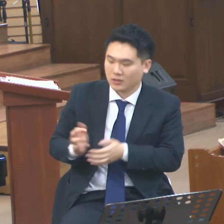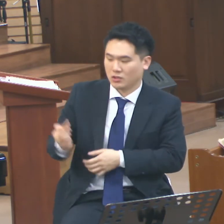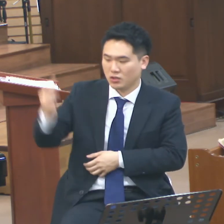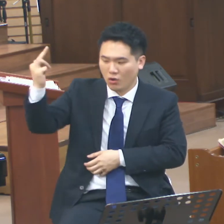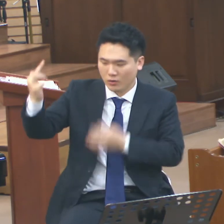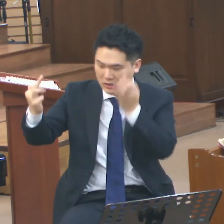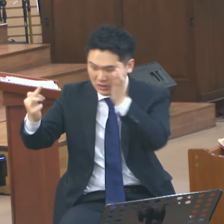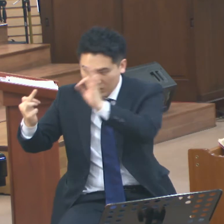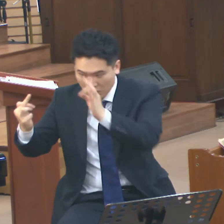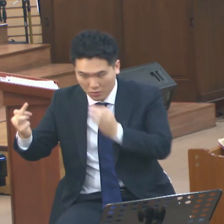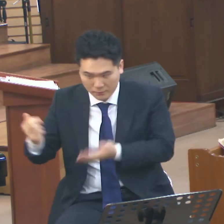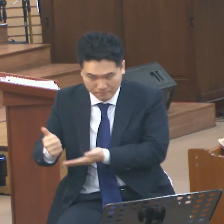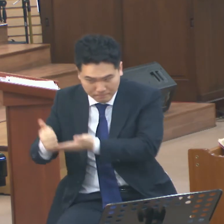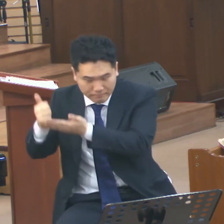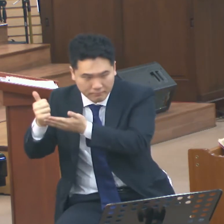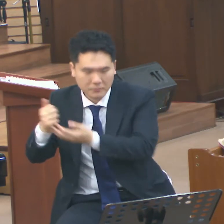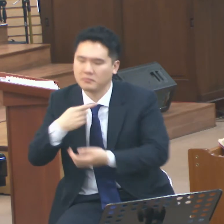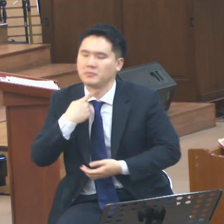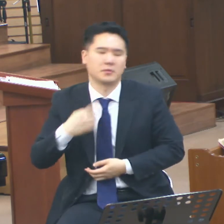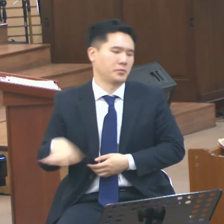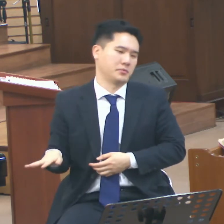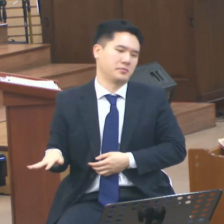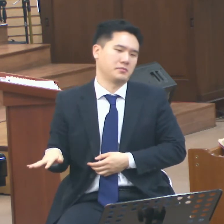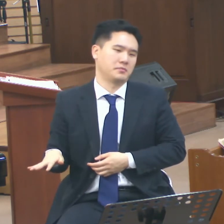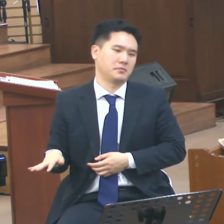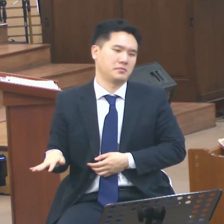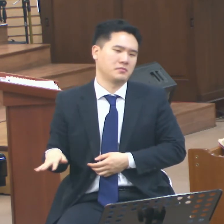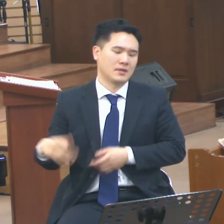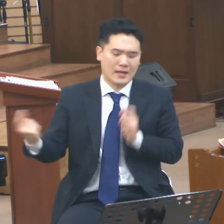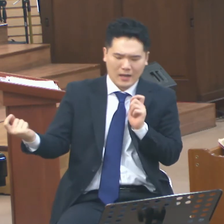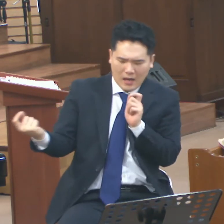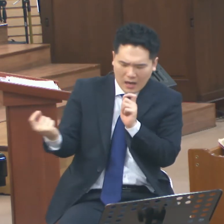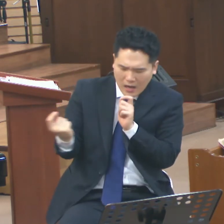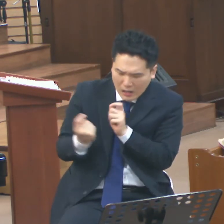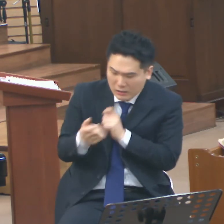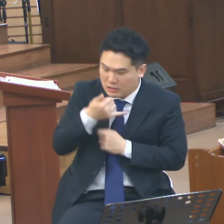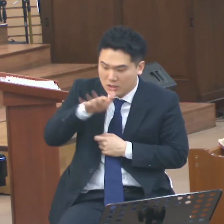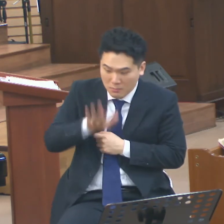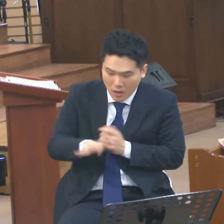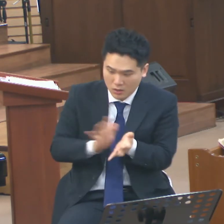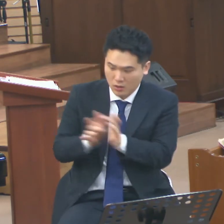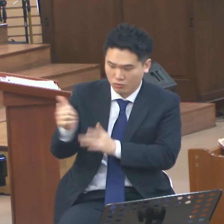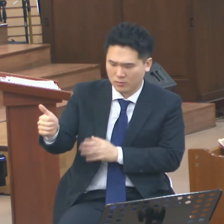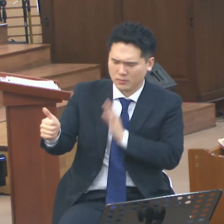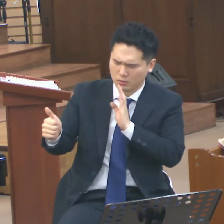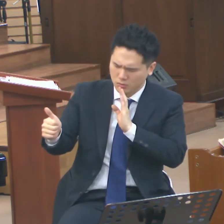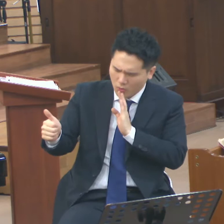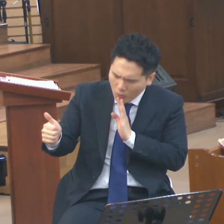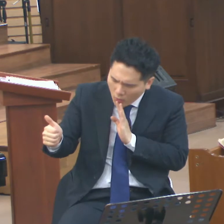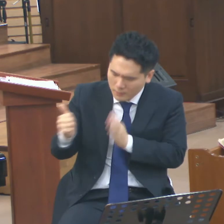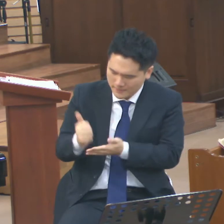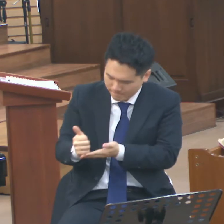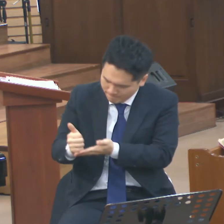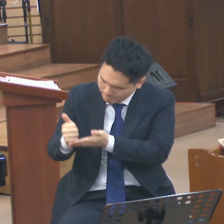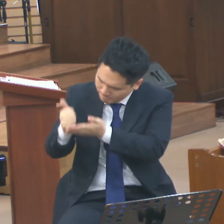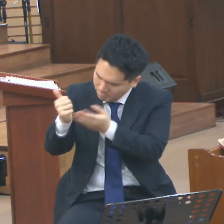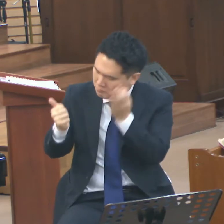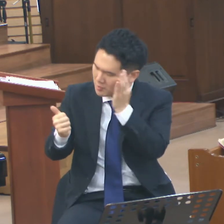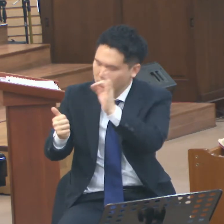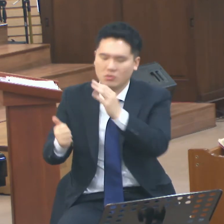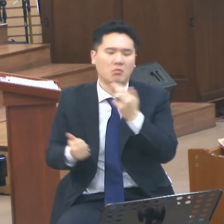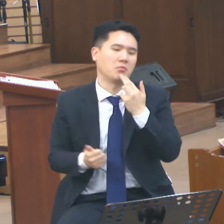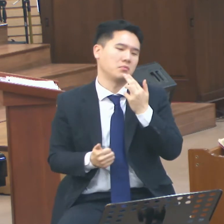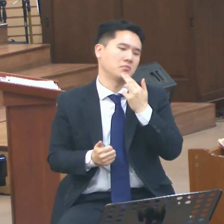가까이 있어 권위를 잡기가 참 어려운 거예요. 예수님을 인정할 만도 한데 잘 인정하지 않았는데